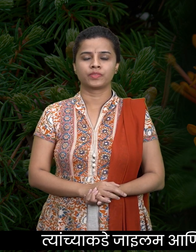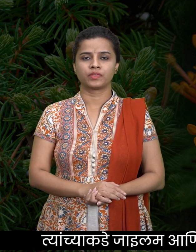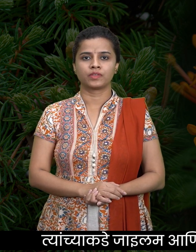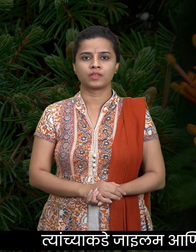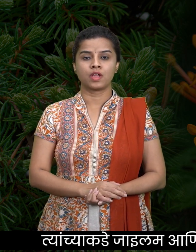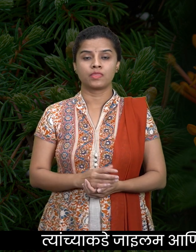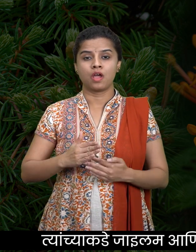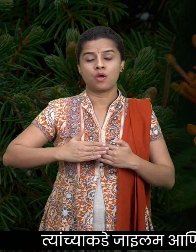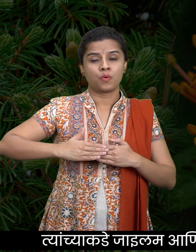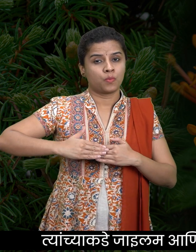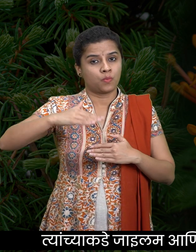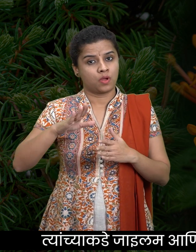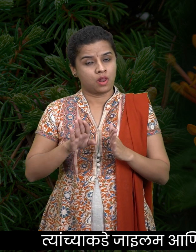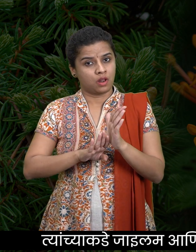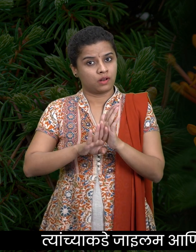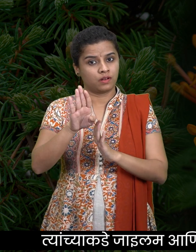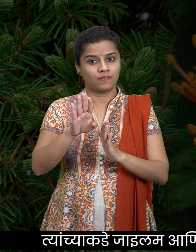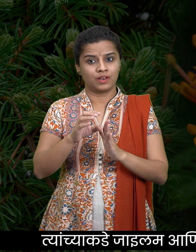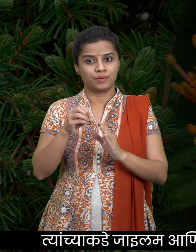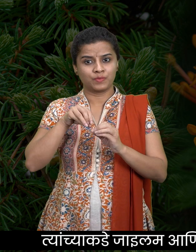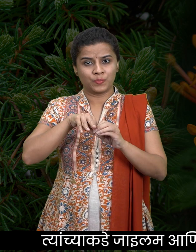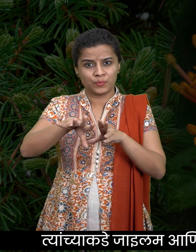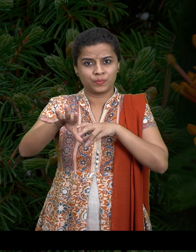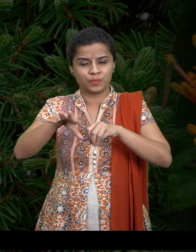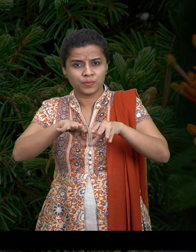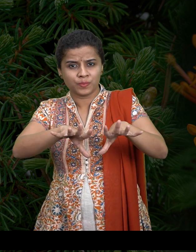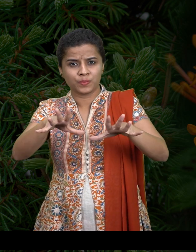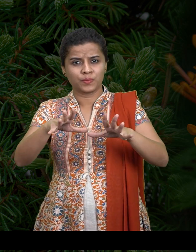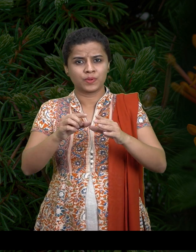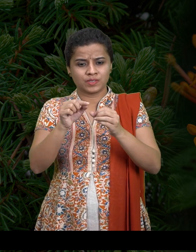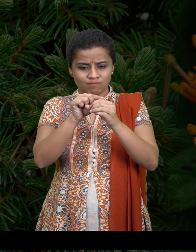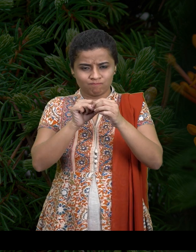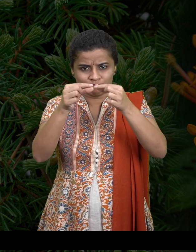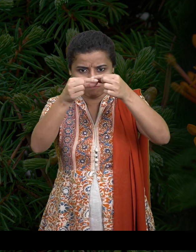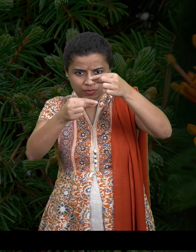त्यांच्याकडे जायलम आणि फ्लोएम नावाच्या संवहनी उती चांगल्या प्रकारे विकसित आहेत.